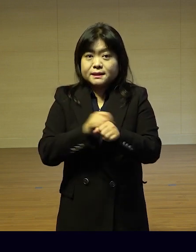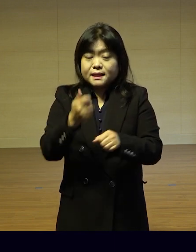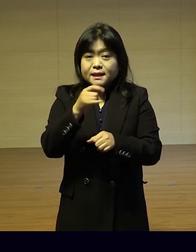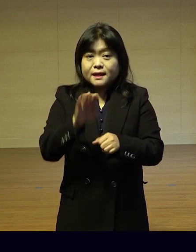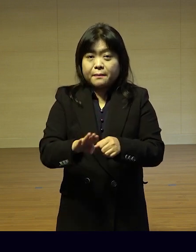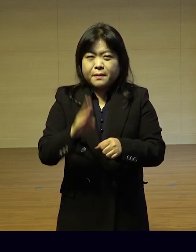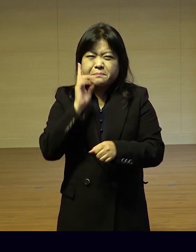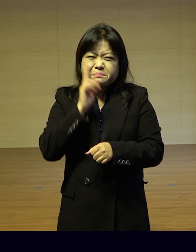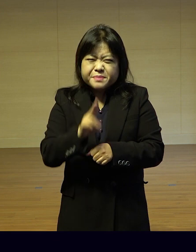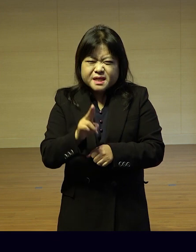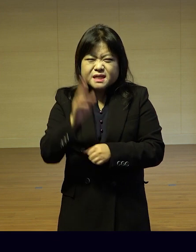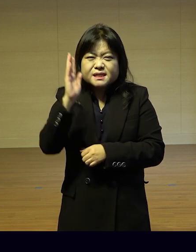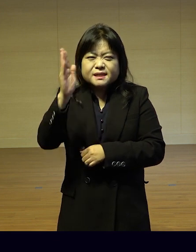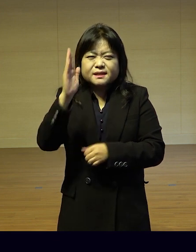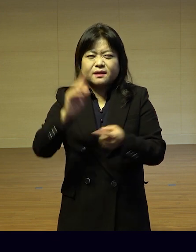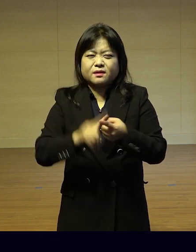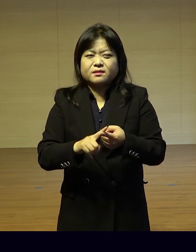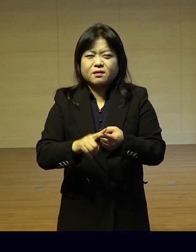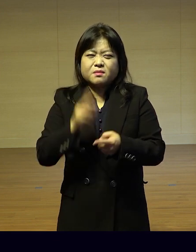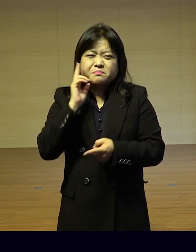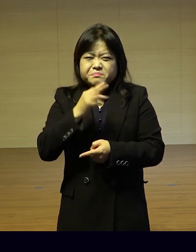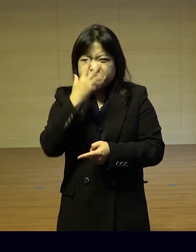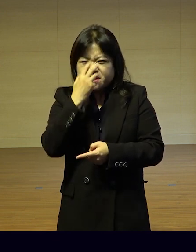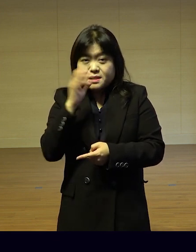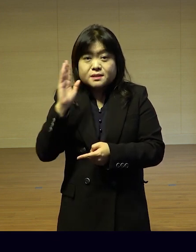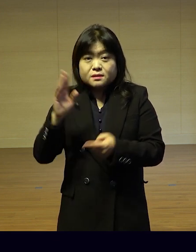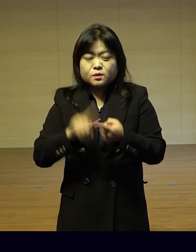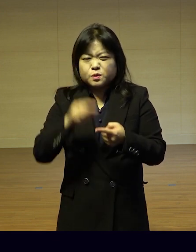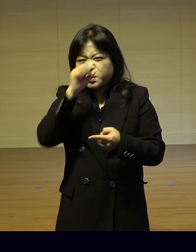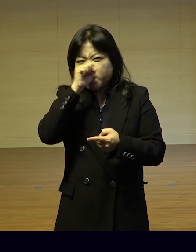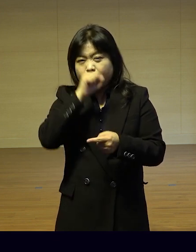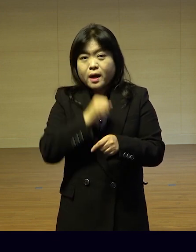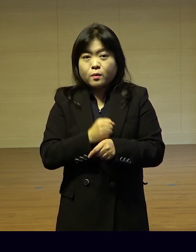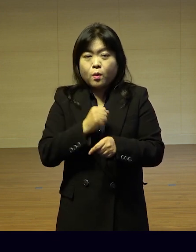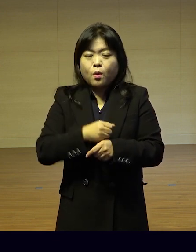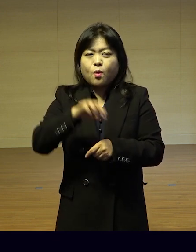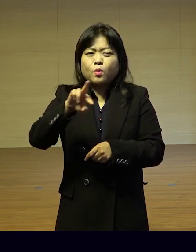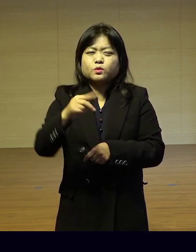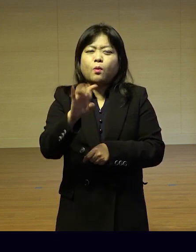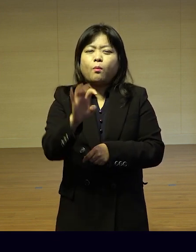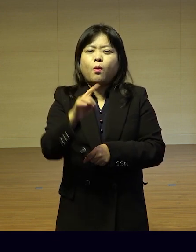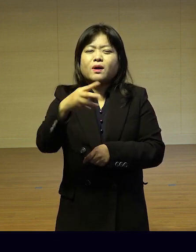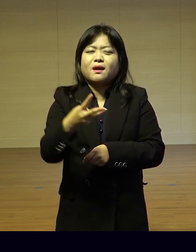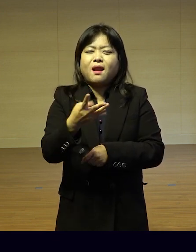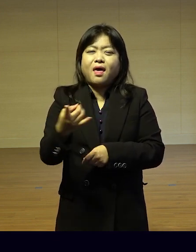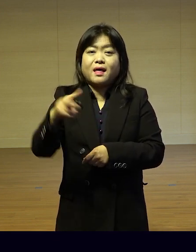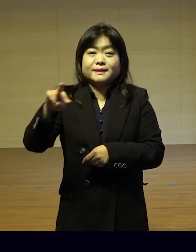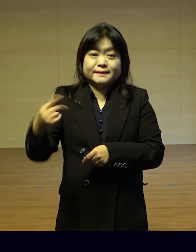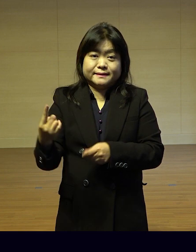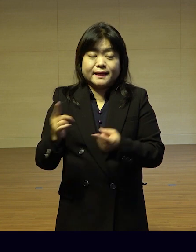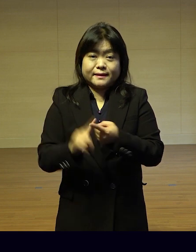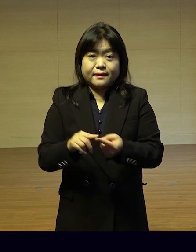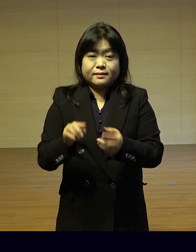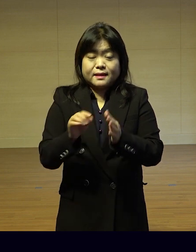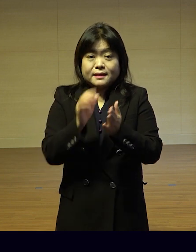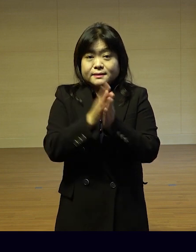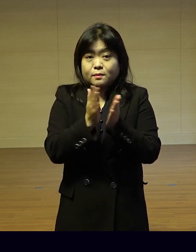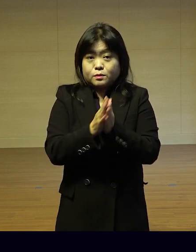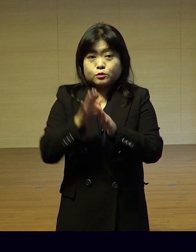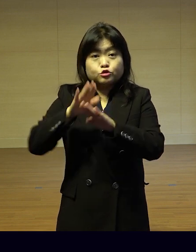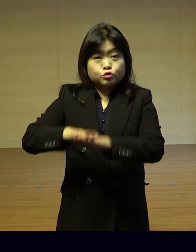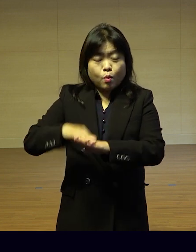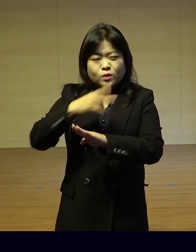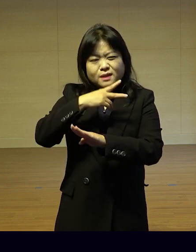히랍의 비극을 좋아했고 자기 머리맡에 소포클레스, 특히 안티고네 같은 작품을